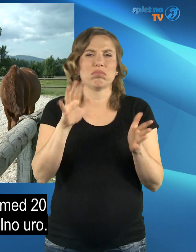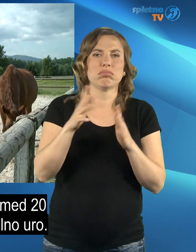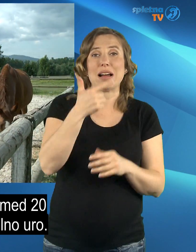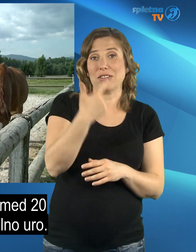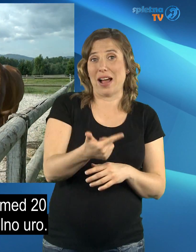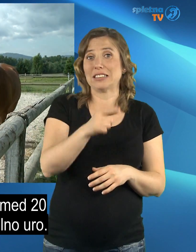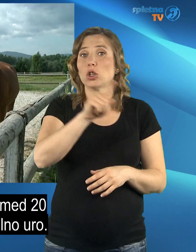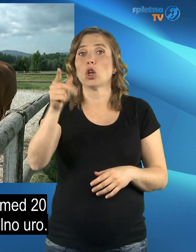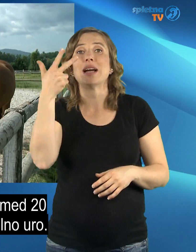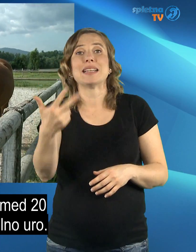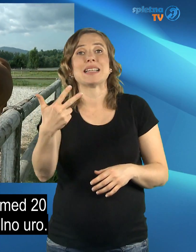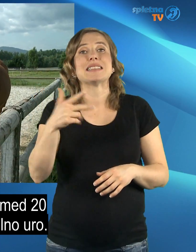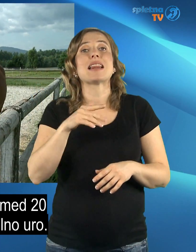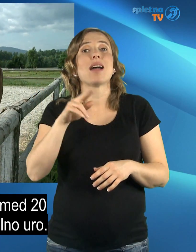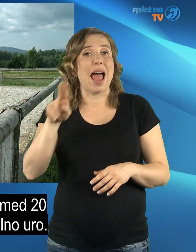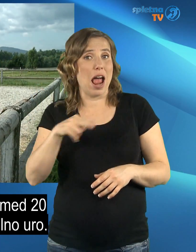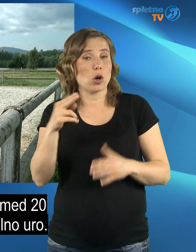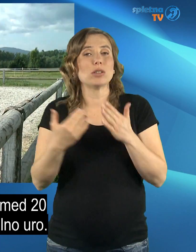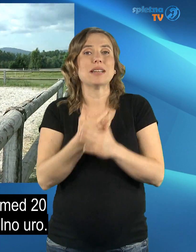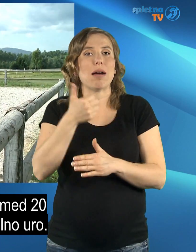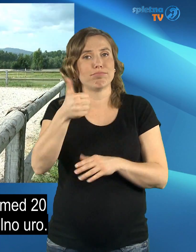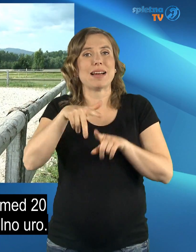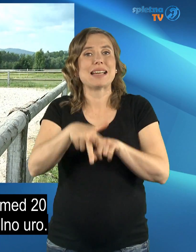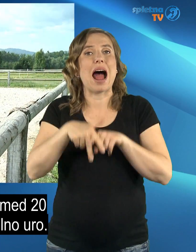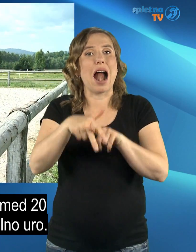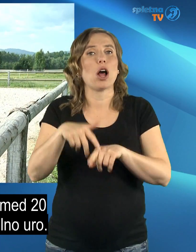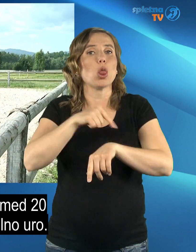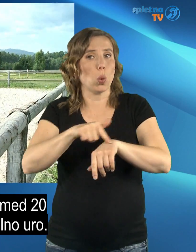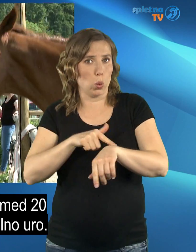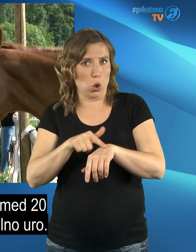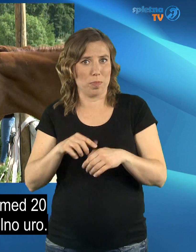Cene se gibljejo med 20 in 30 evri za jahalno uro.